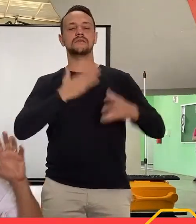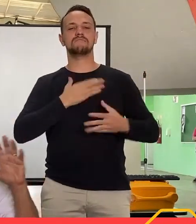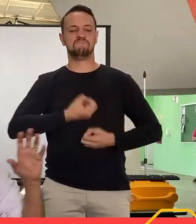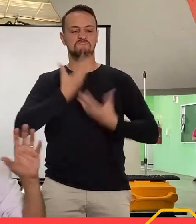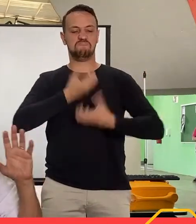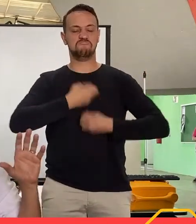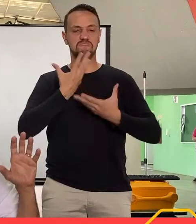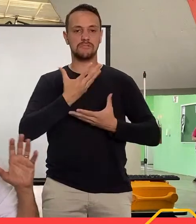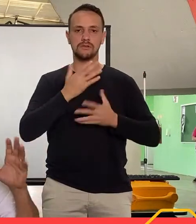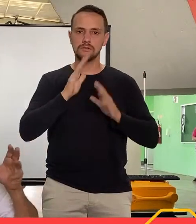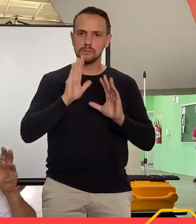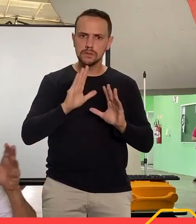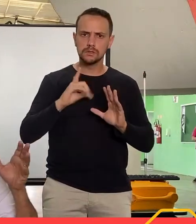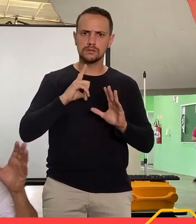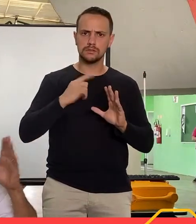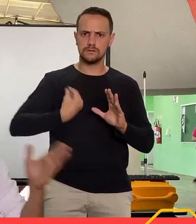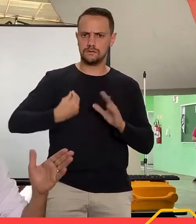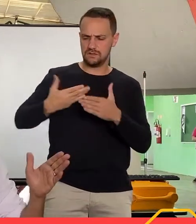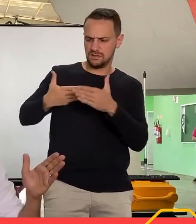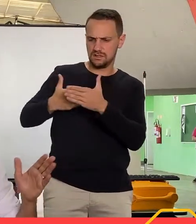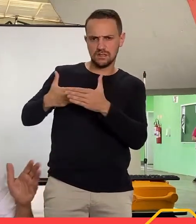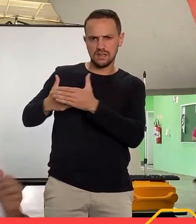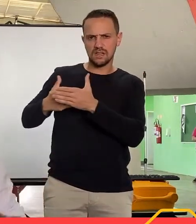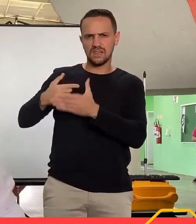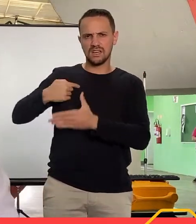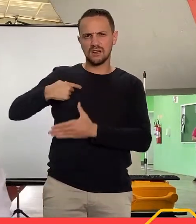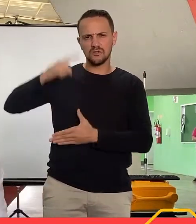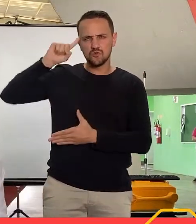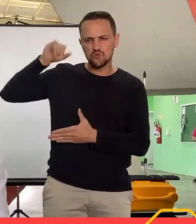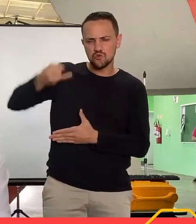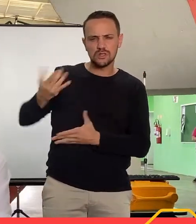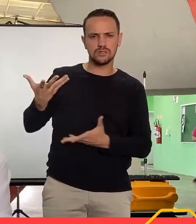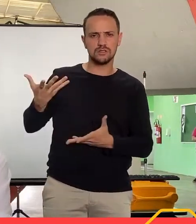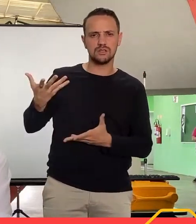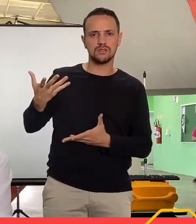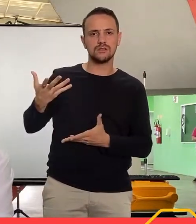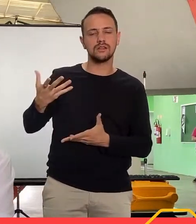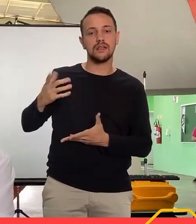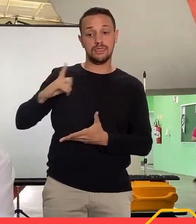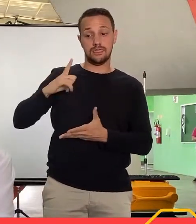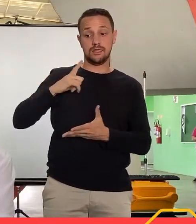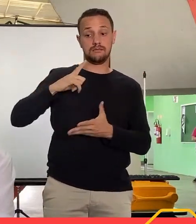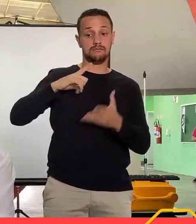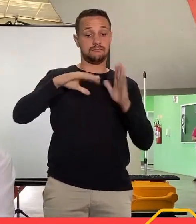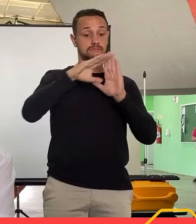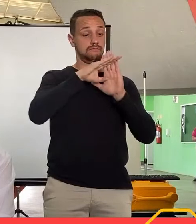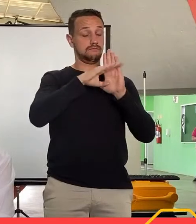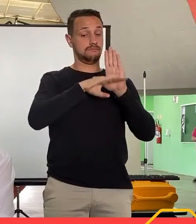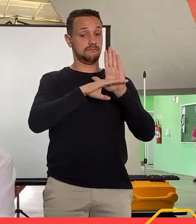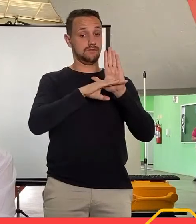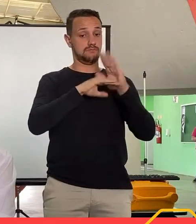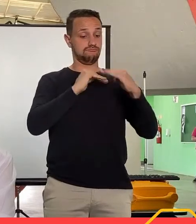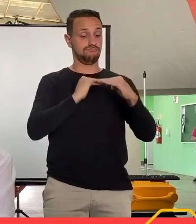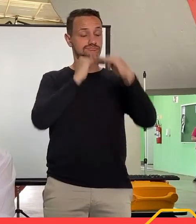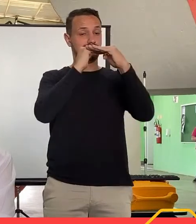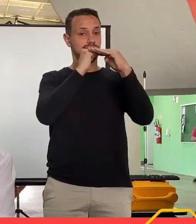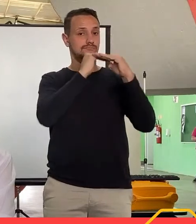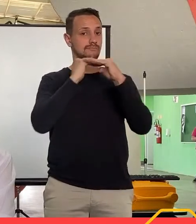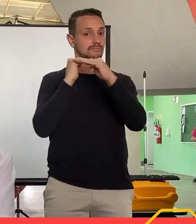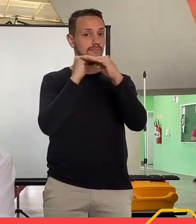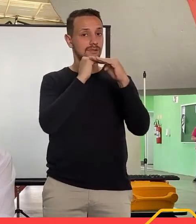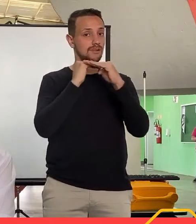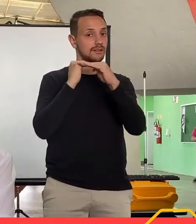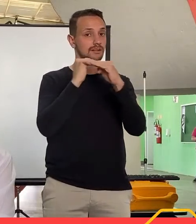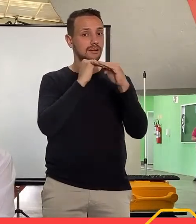a validação de determinados juízos que têm padrões hoje